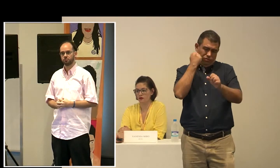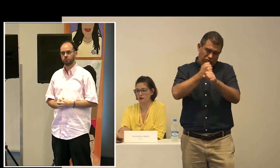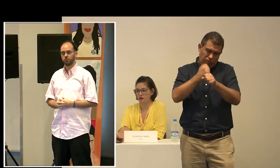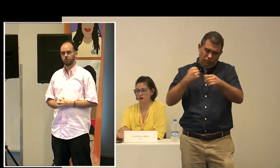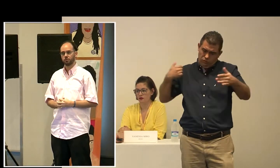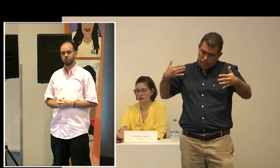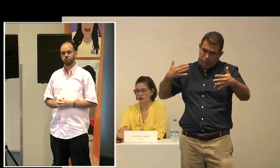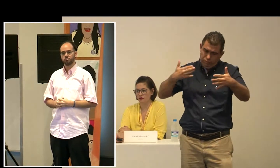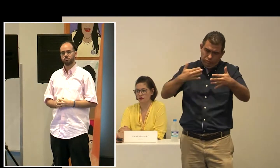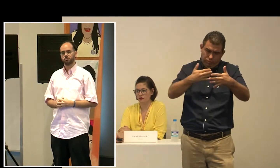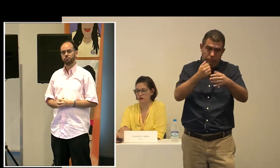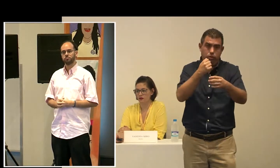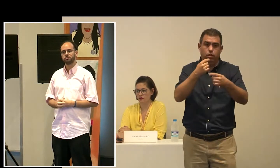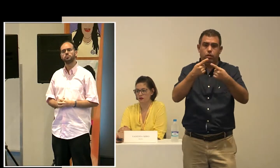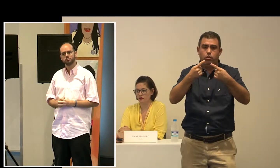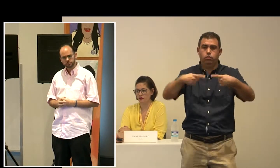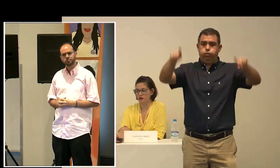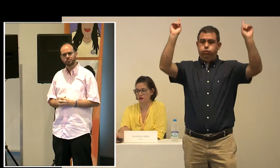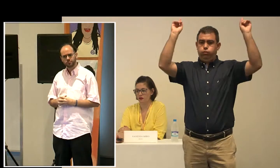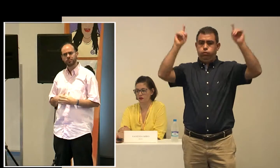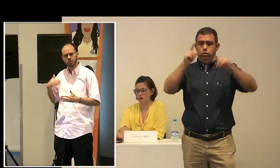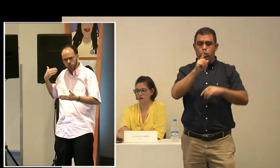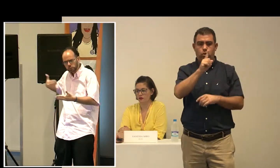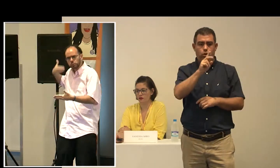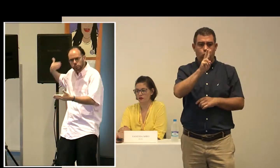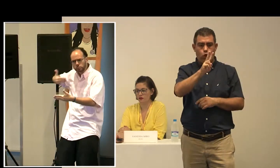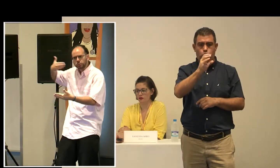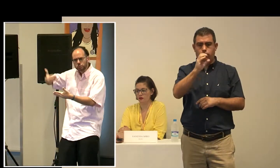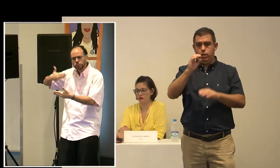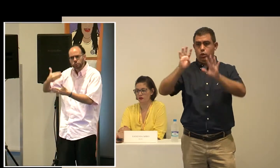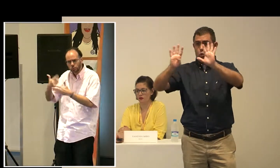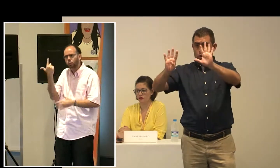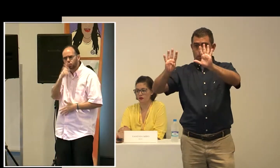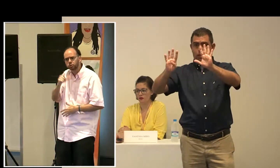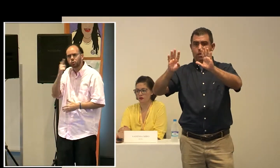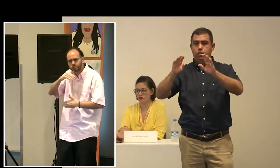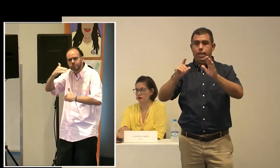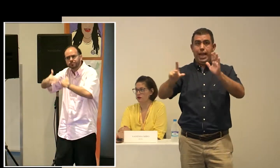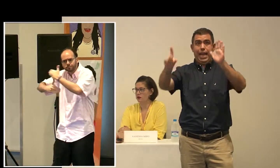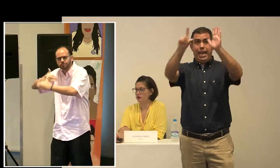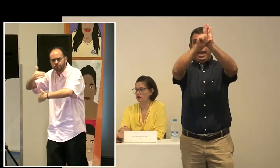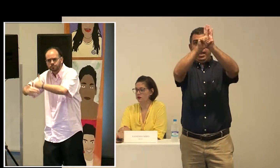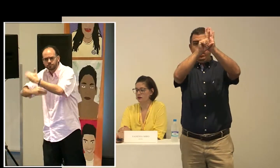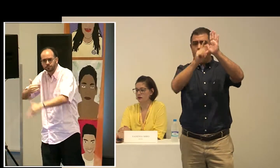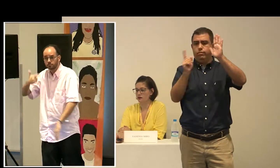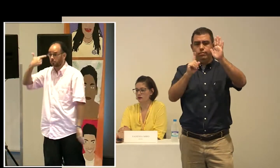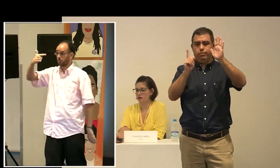refere ao bilinguismo.